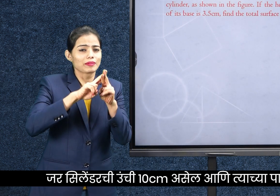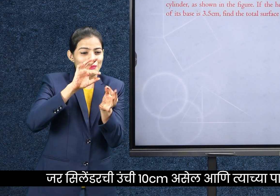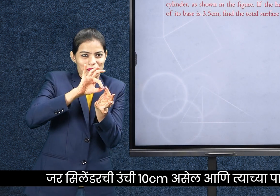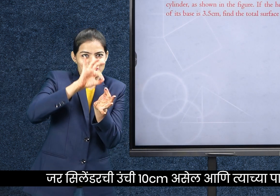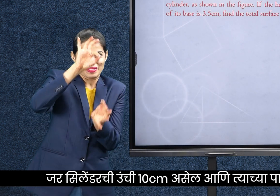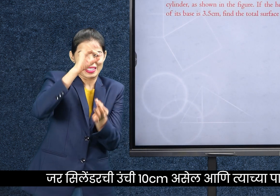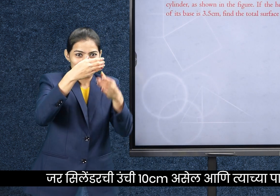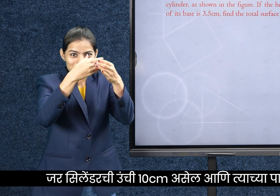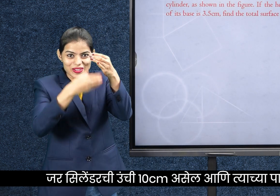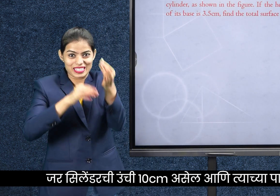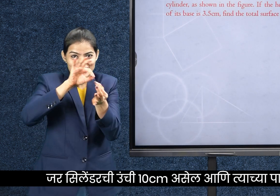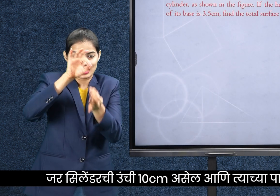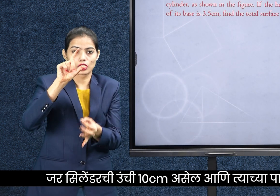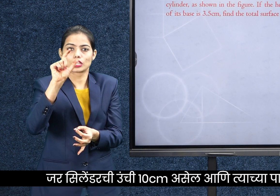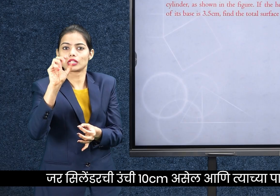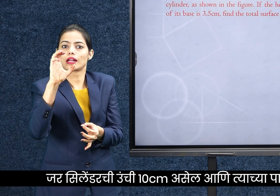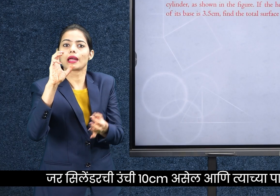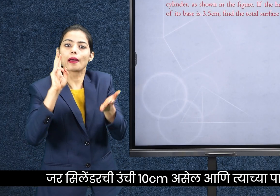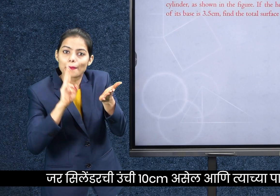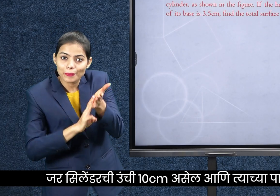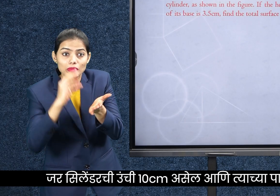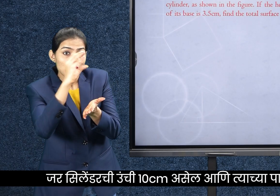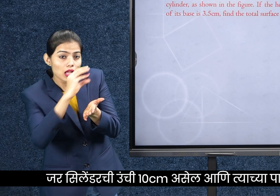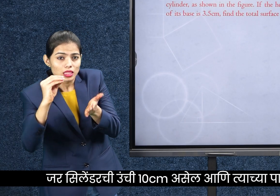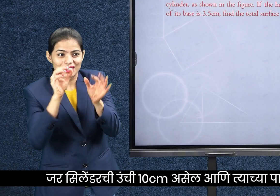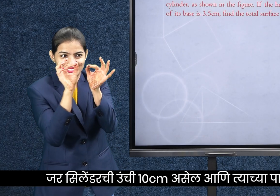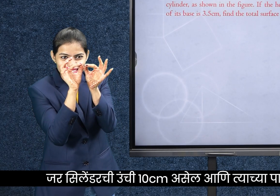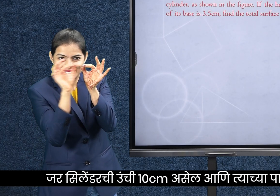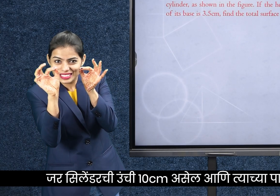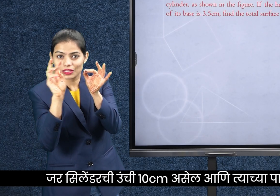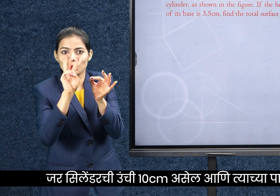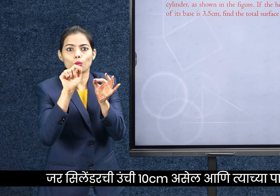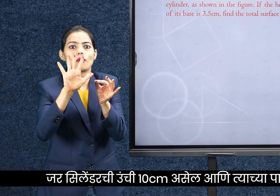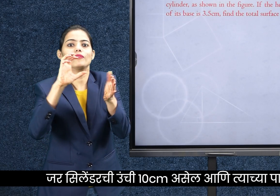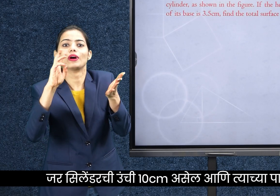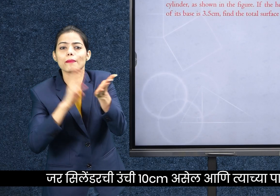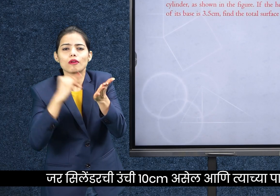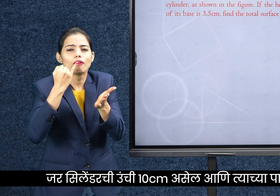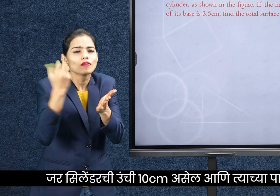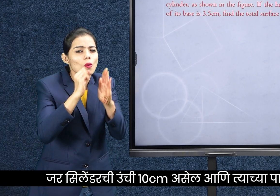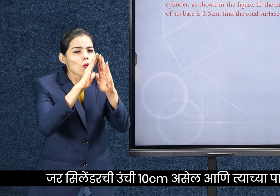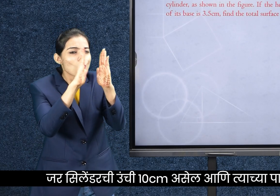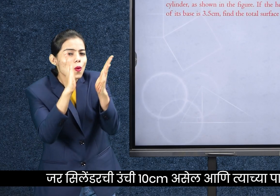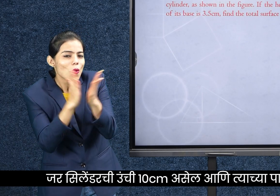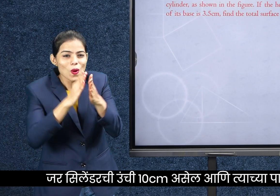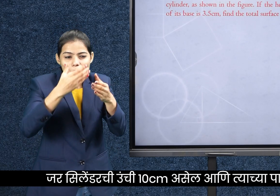जर सिलेंडरची उंची 10 सेंटीमीटर असेल आणि त्याच्या पायाची त्रिज्या 3.5 सेंटीमीटर असेल,